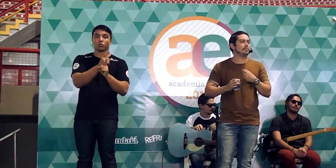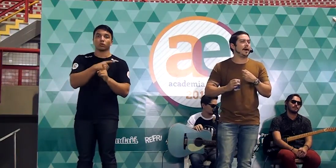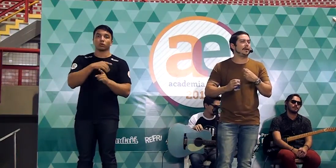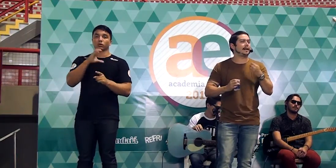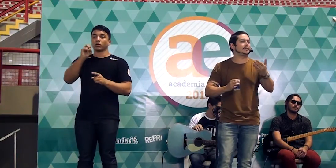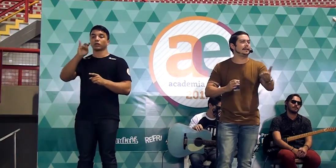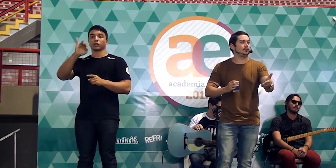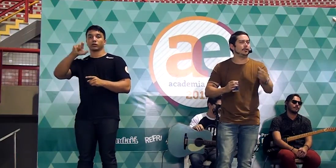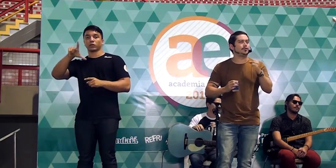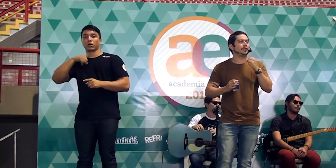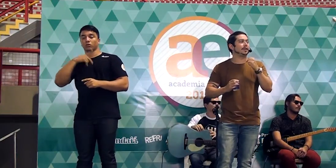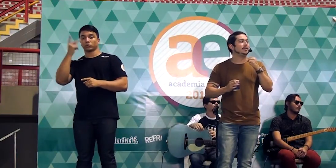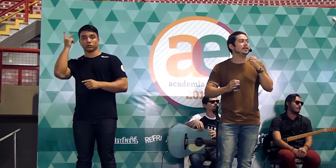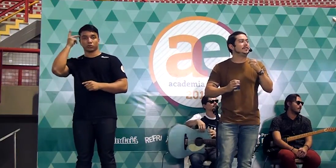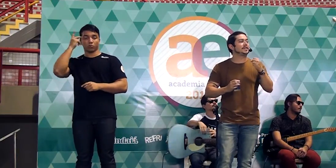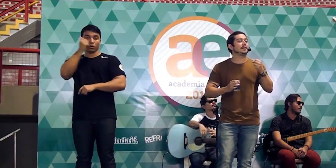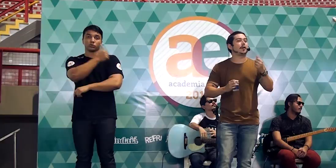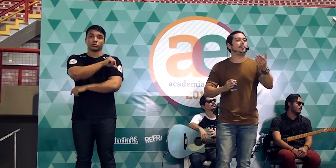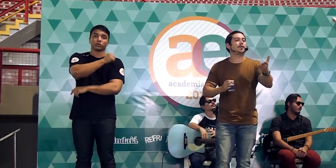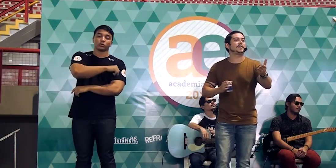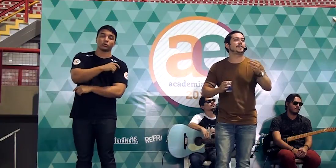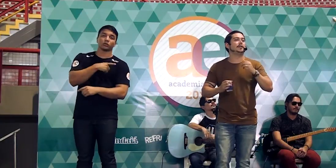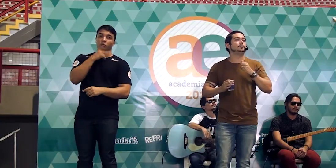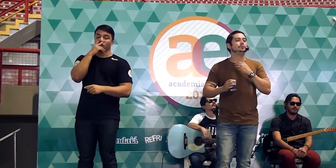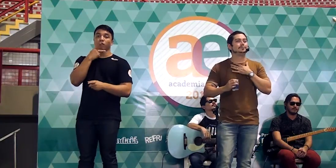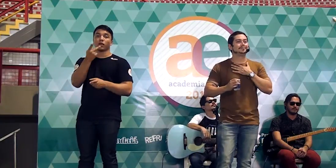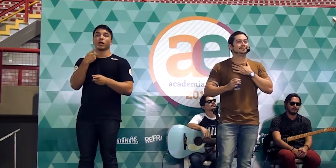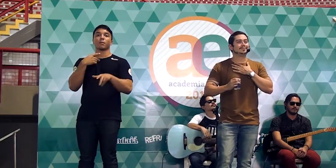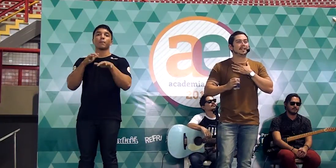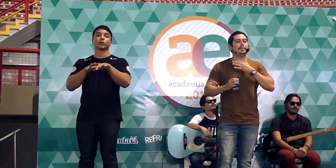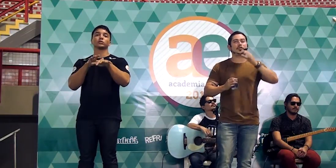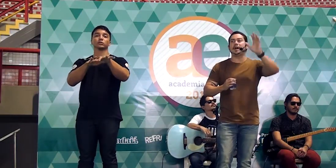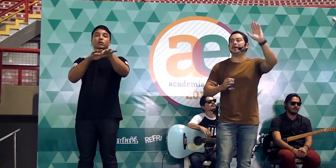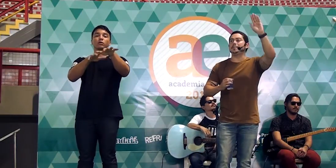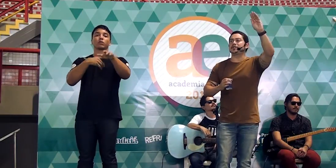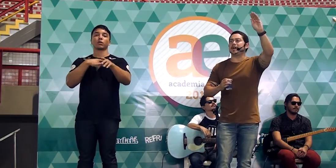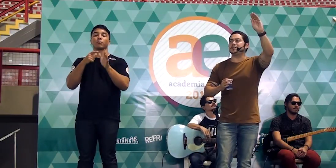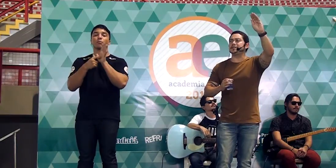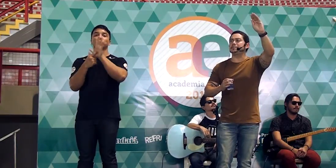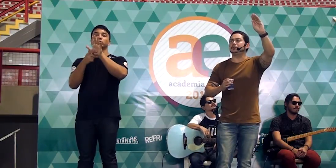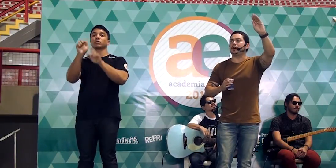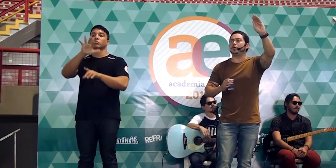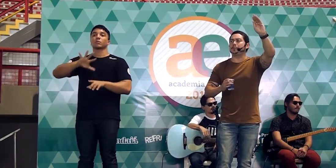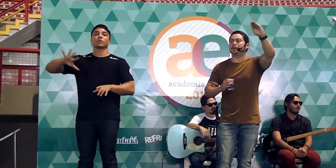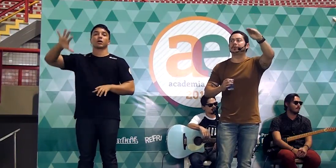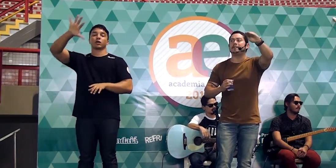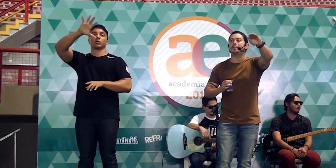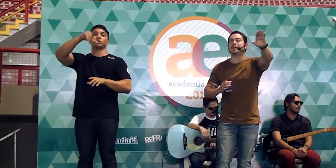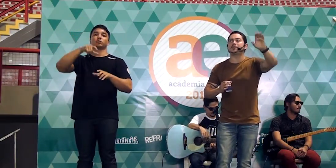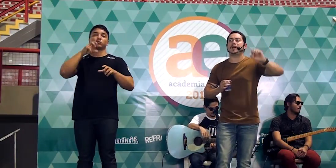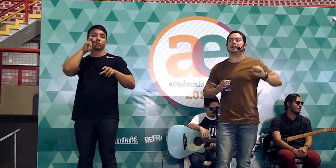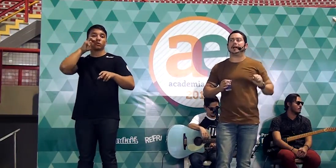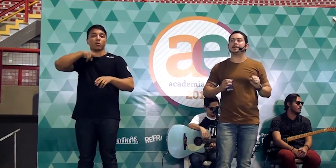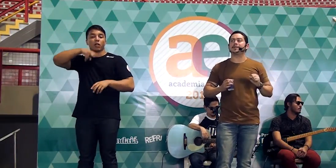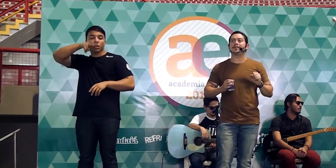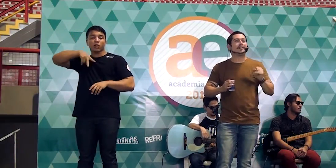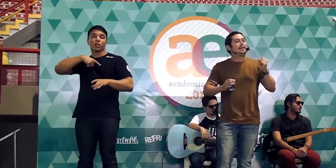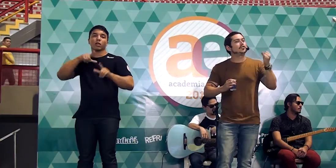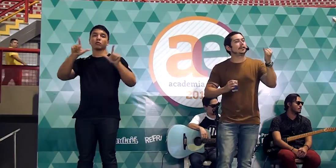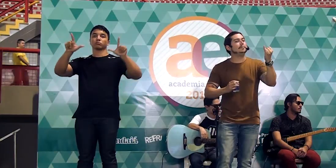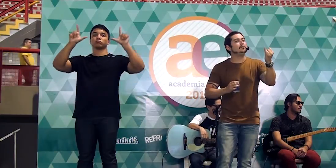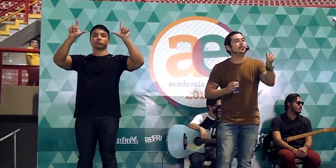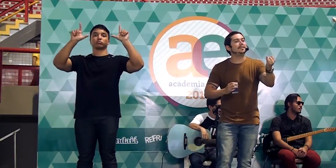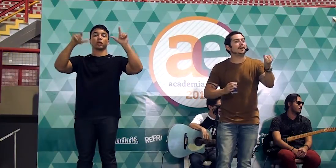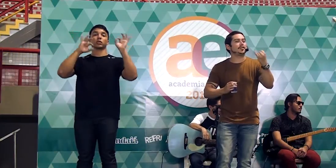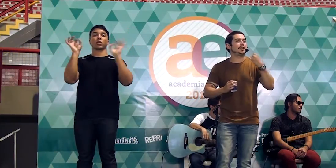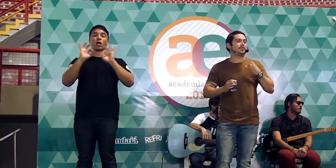Catedral de São Paulo, à Catedral do Rio de Janeiro, dizendo que era uma procissão. E mostrava a imagem lá de cima do helicóptero, não dava para ler os cartazes.